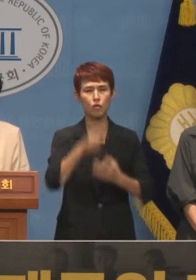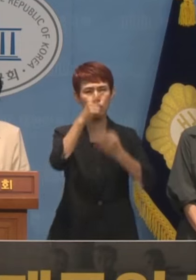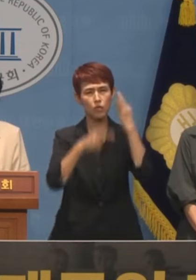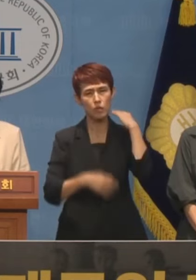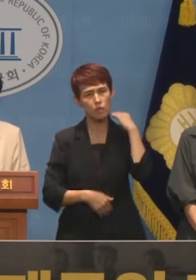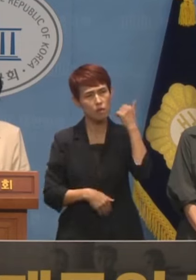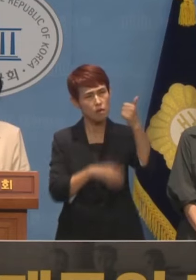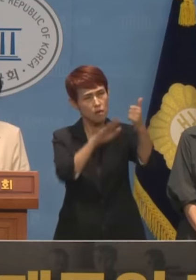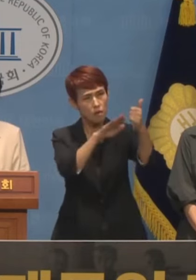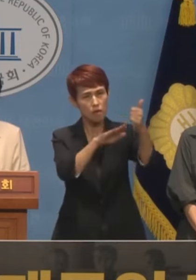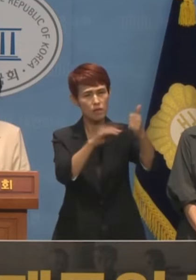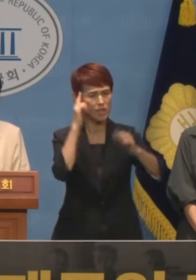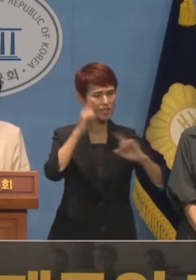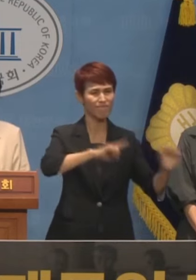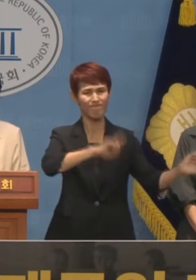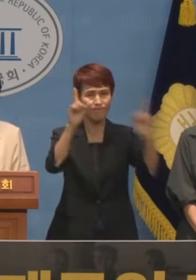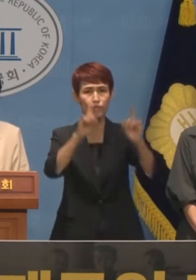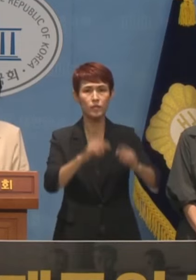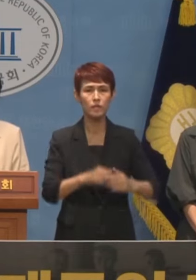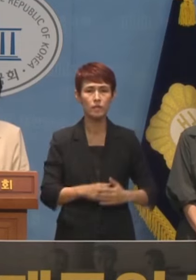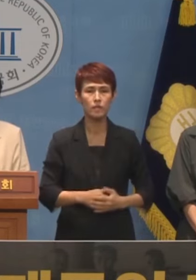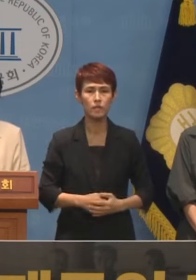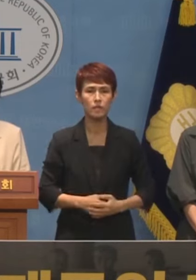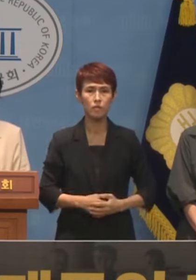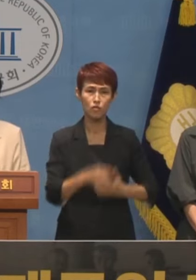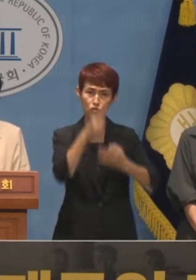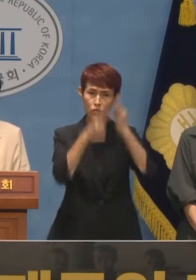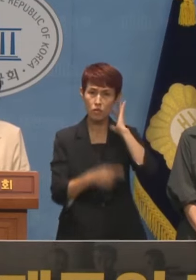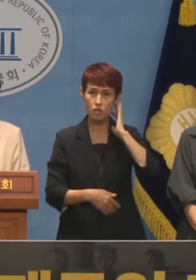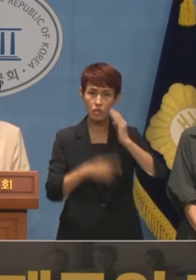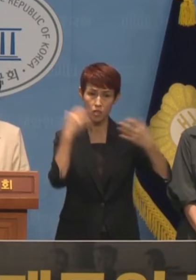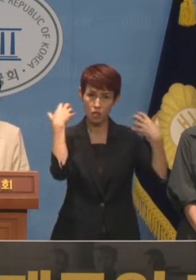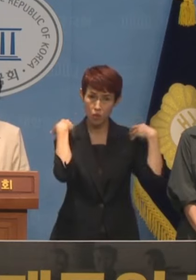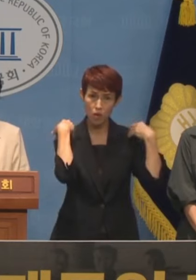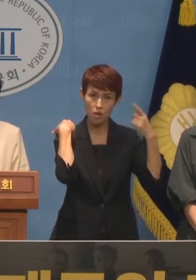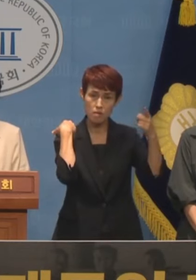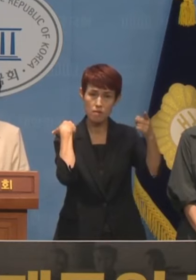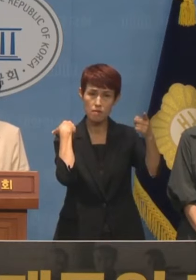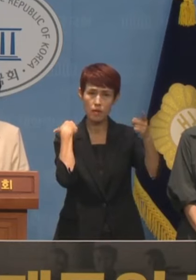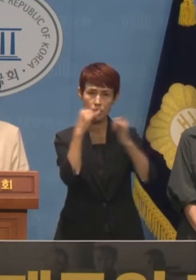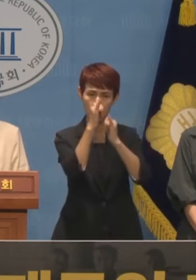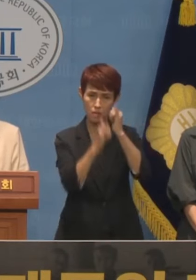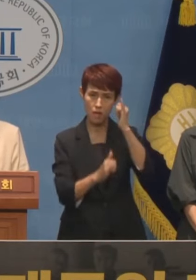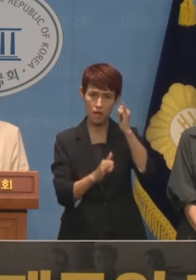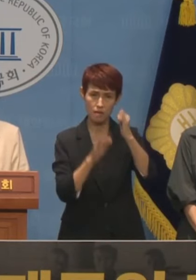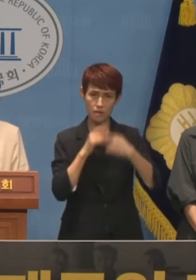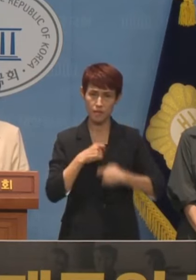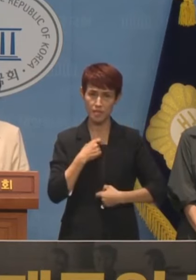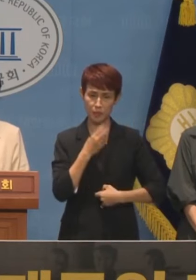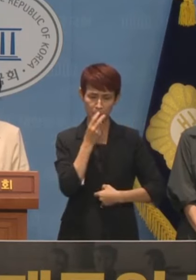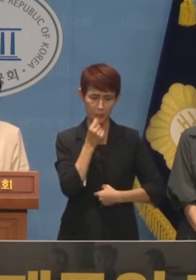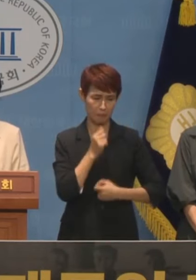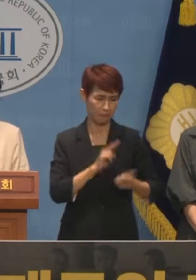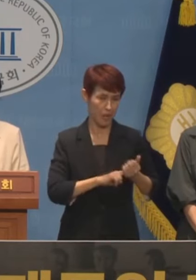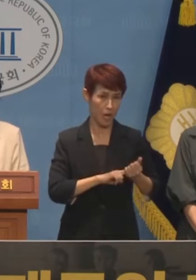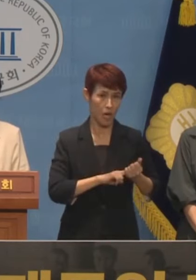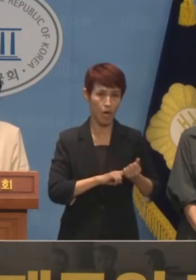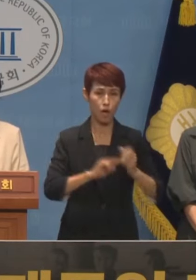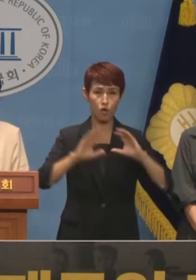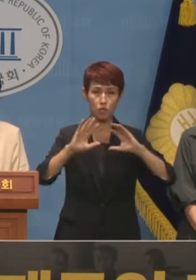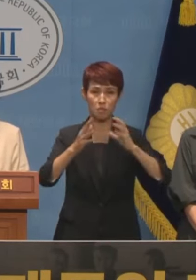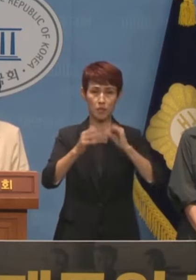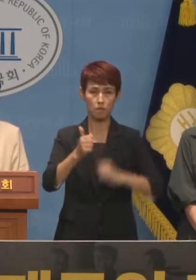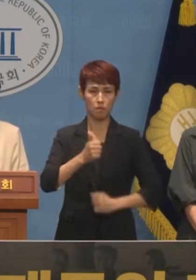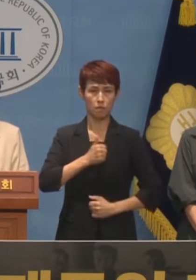대통령 정신 똑바로 차리십시오 윤성열 정권이 역사적 진실을 외면하고 국민의 자존심을